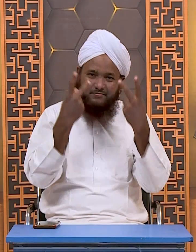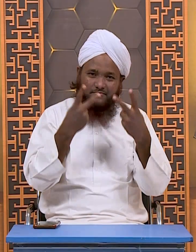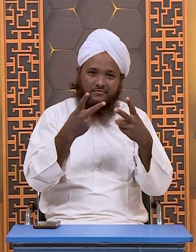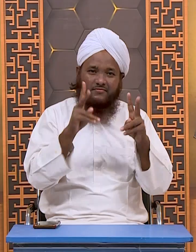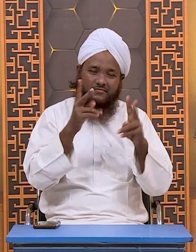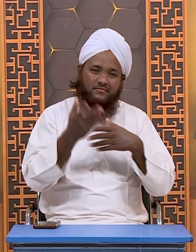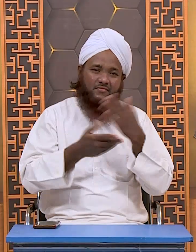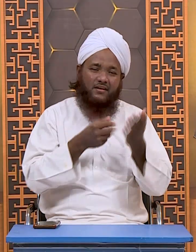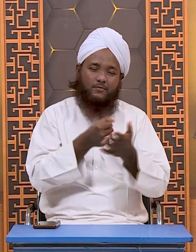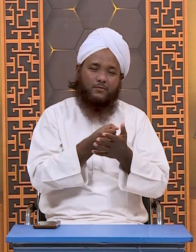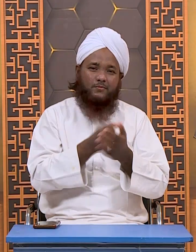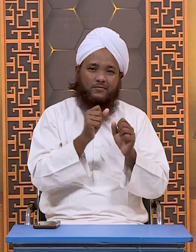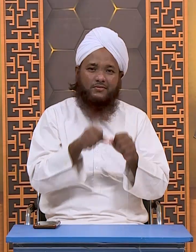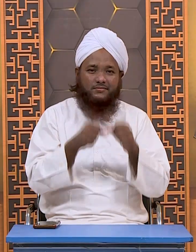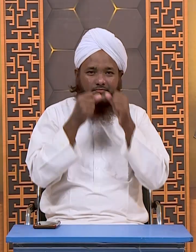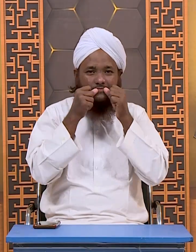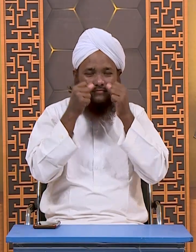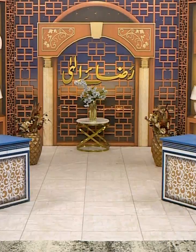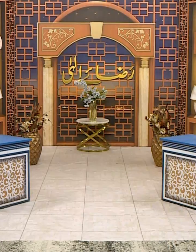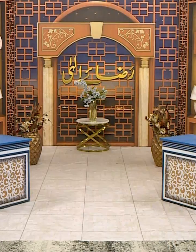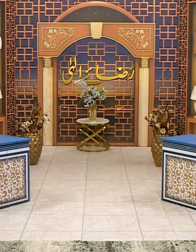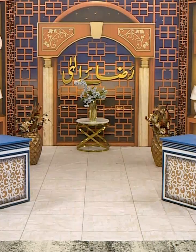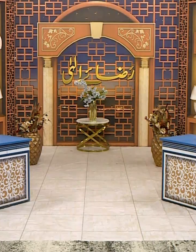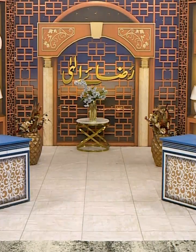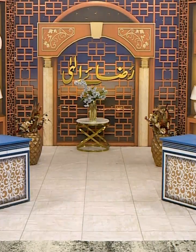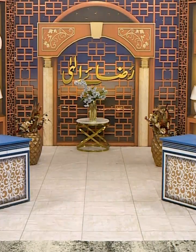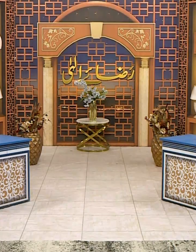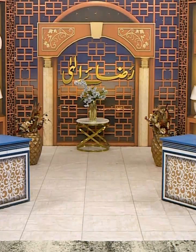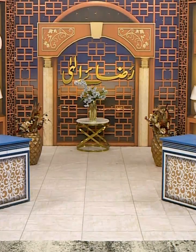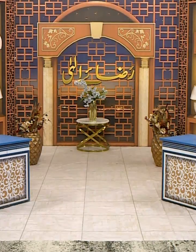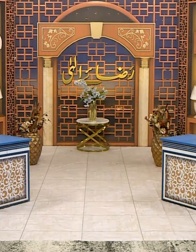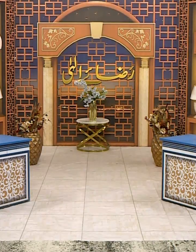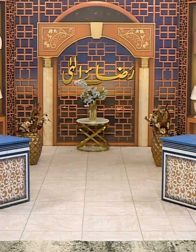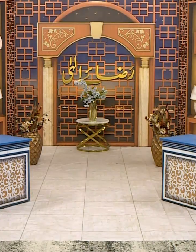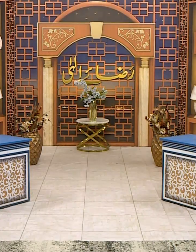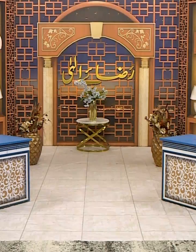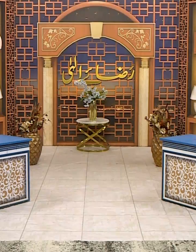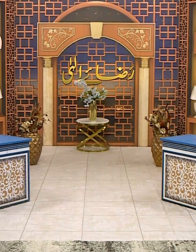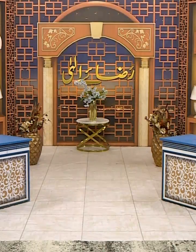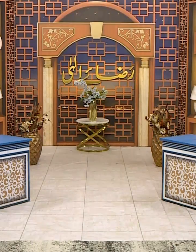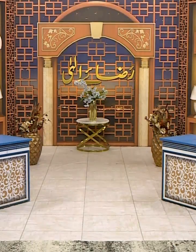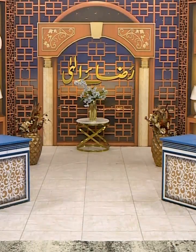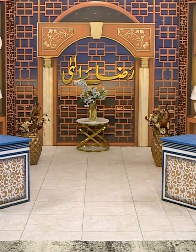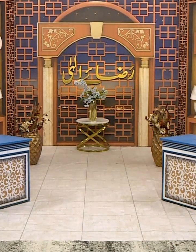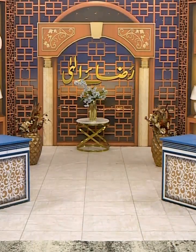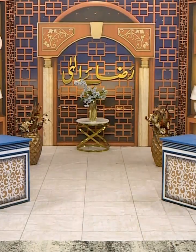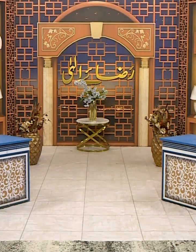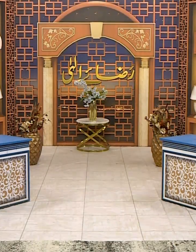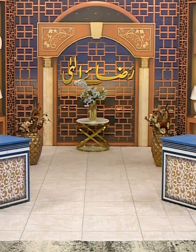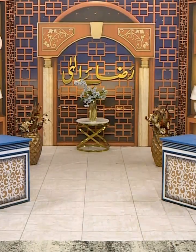पाक पढ़ने वाले बन जाएं। सल्लु अलल हबीब सल्लल्लाहु तआला अला मुहम्मद सल्लल्लाहु अलैहि वालिहि वसल्लम।